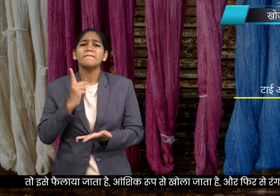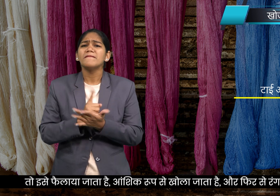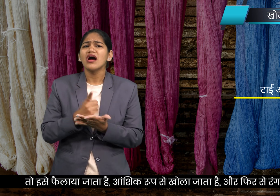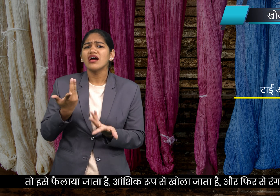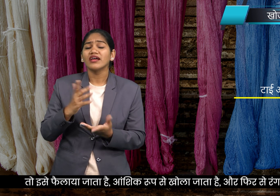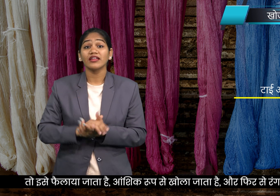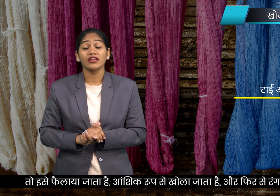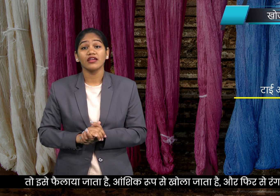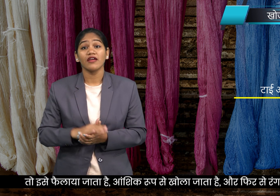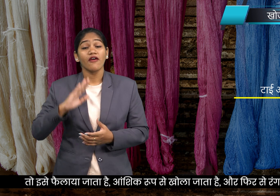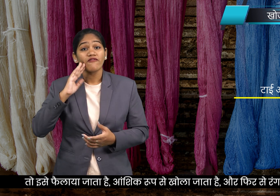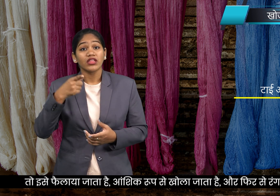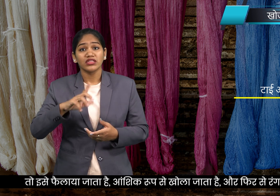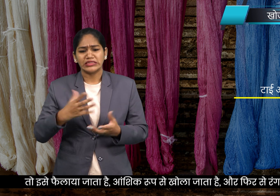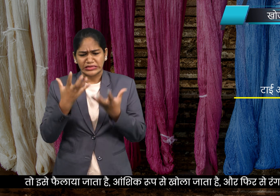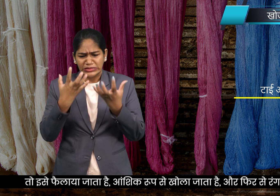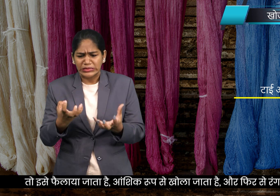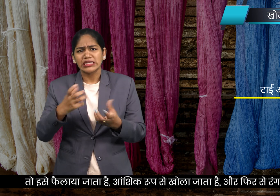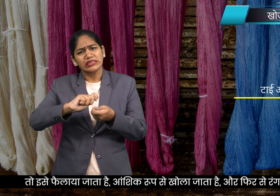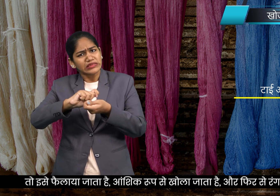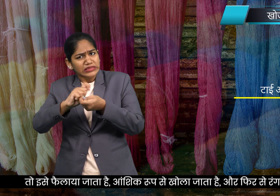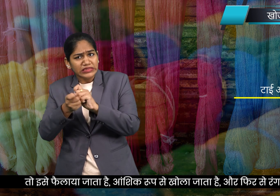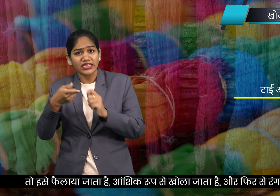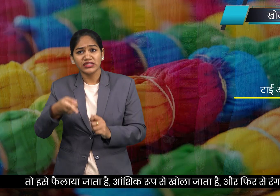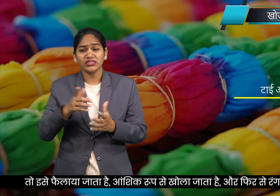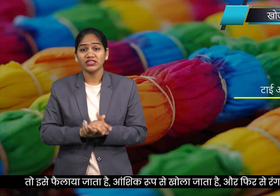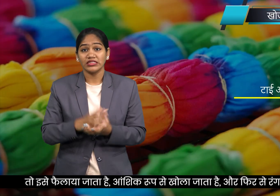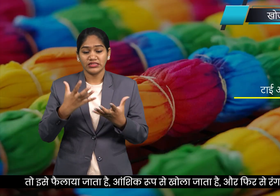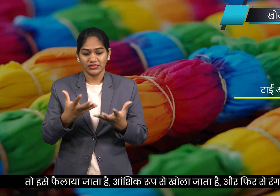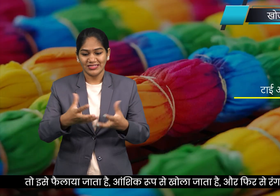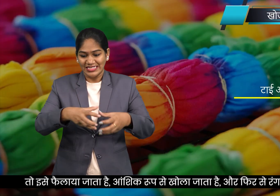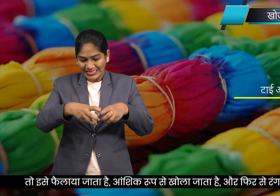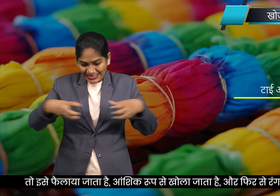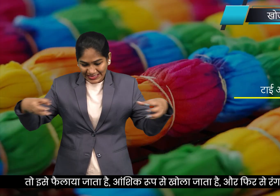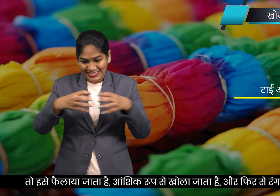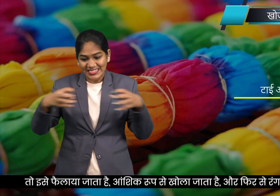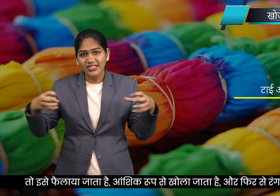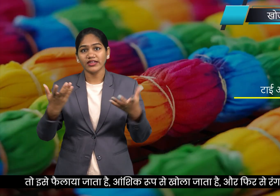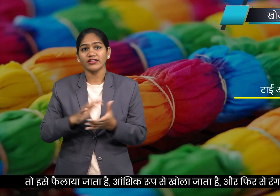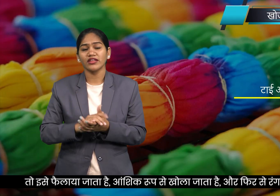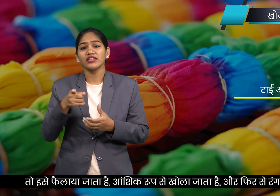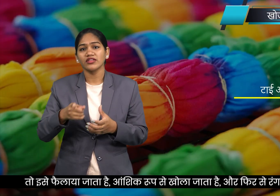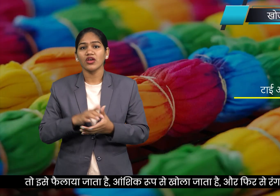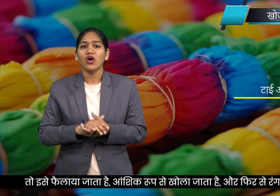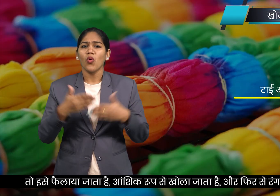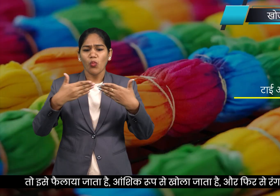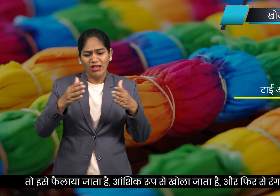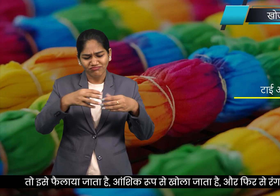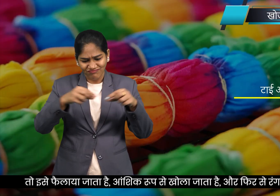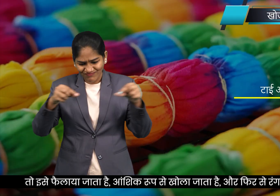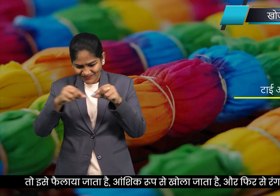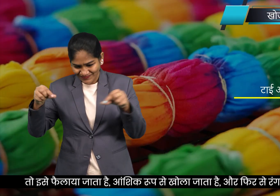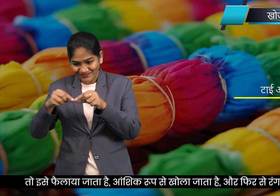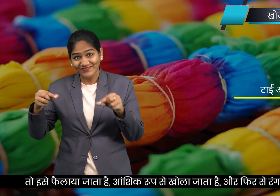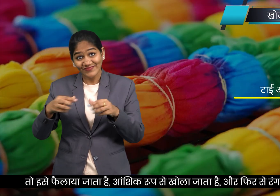लेकिन जब यह सूख जाता है तो इसे फैलाया जाता है, आंशिक रूप से खेला जाता है और फिर से